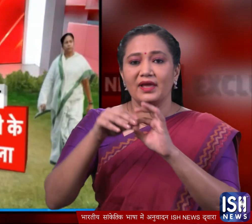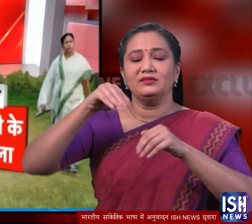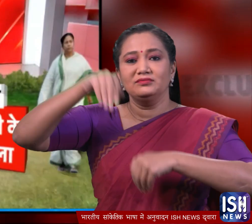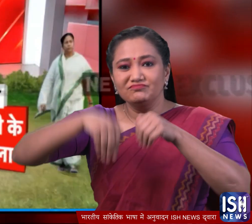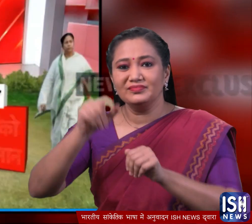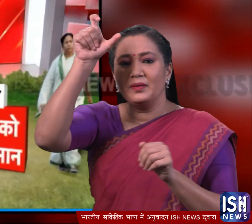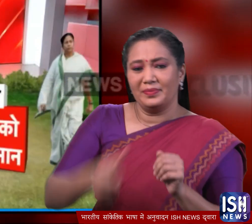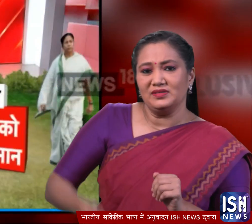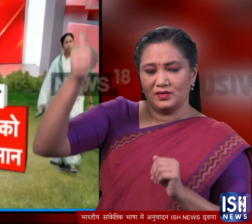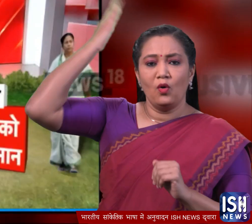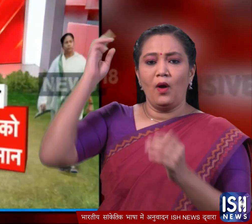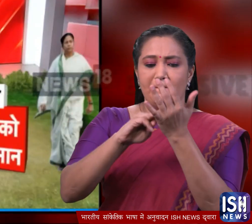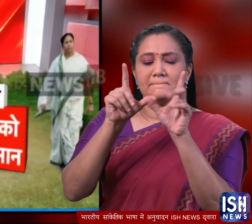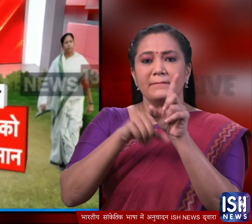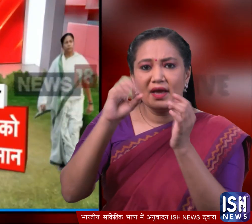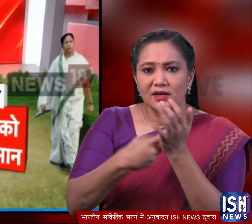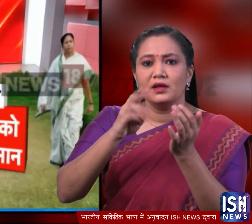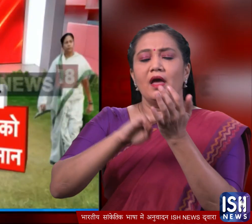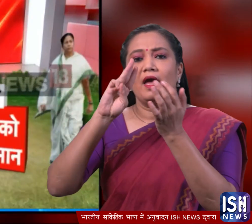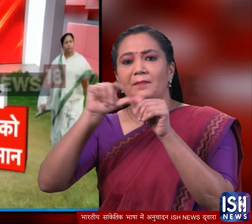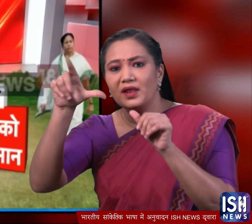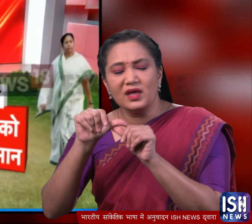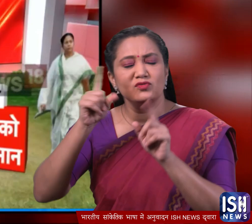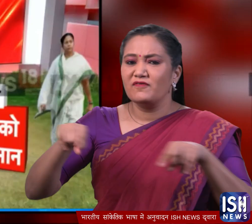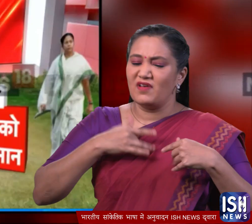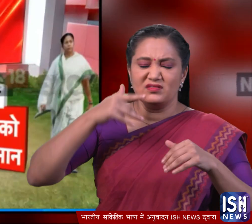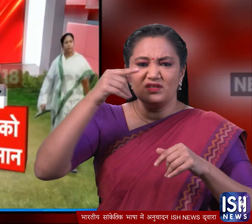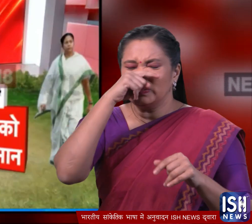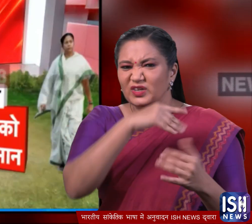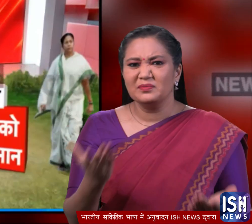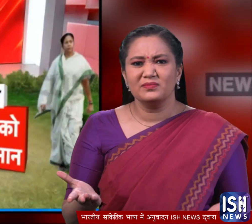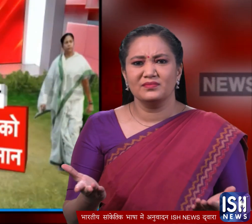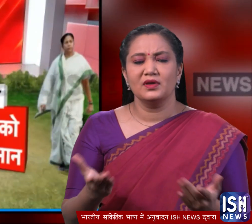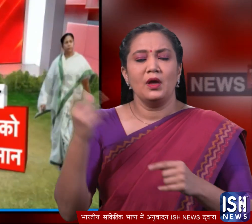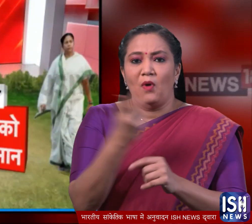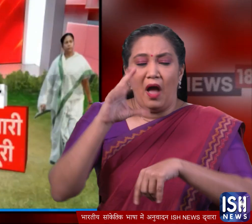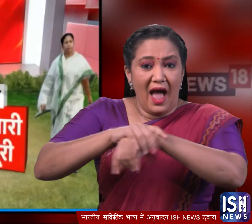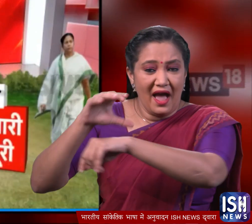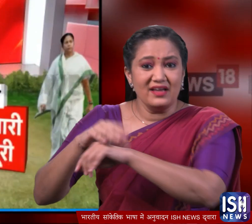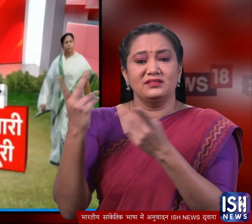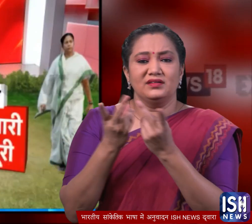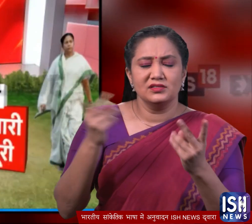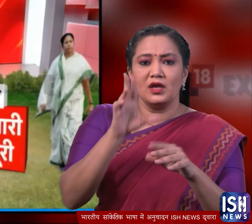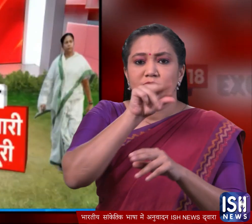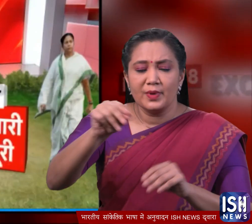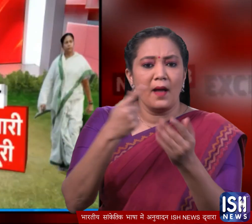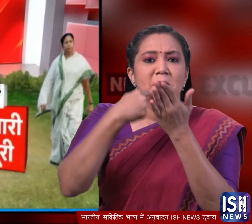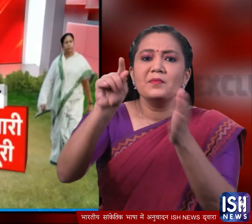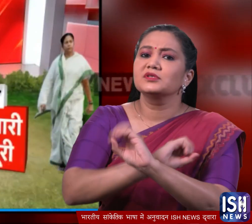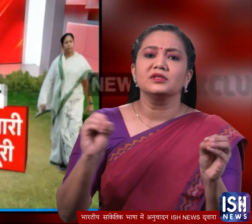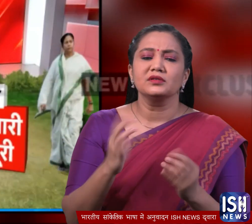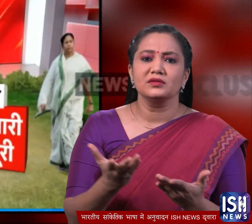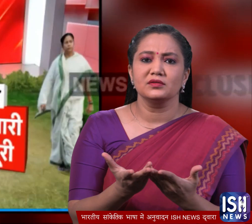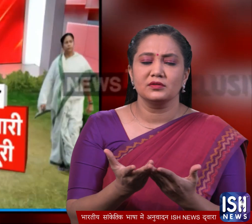में विधानसभा के अध्यक्ष ने पूर्व मेयर और 2 विधायकों की गिरफ्तारी को सदन का अपमान बताया, क्योंकि इन विधायकों की गिरफ्तारी से पहले स्पीकर